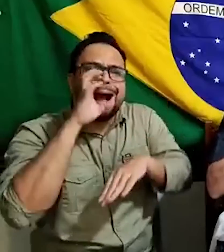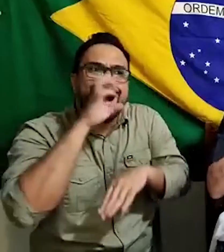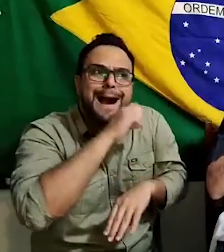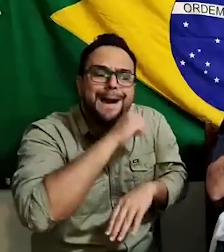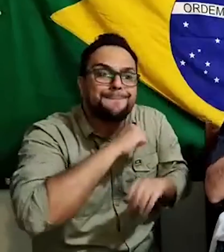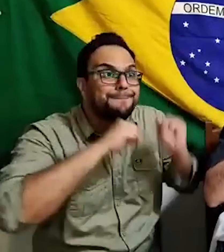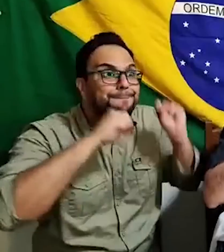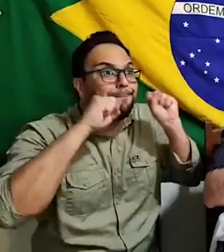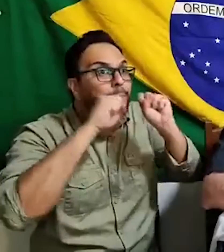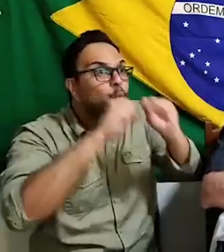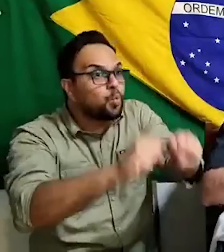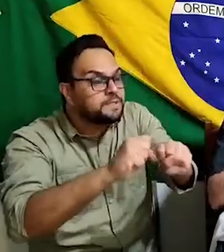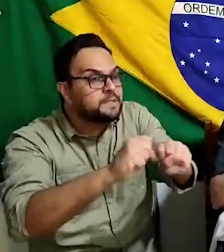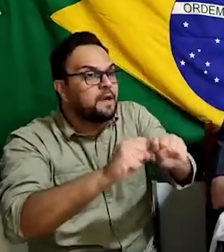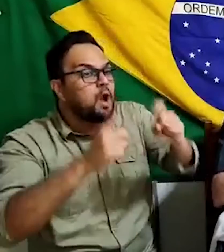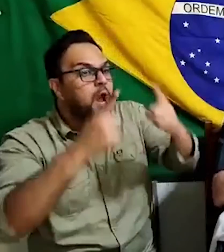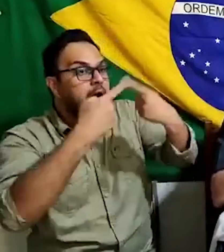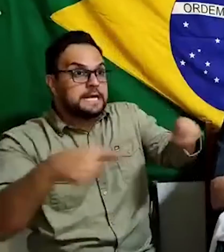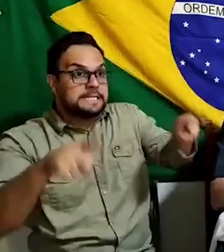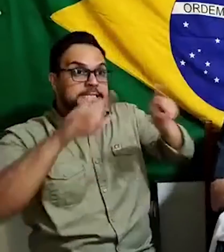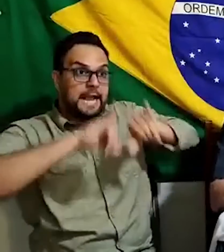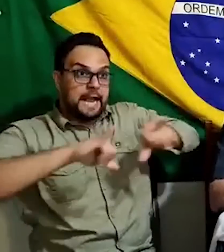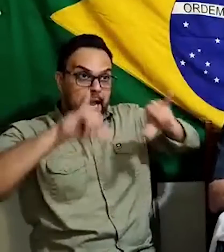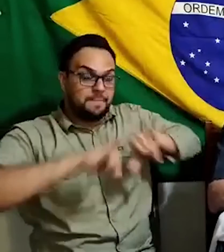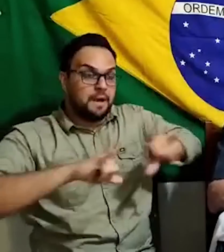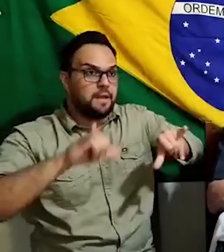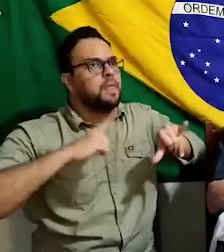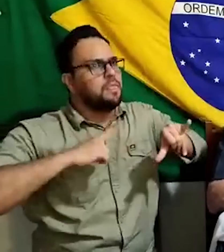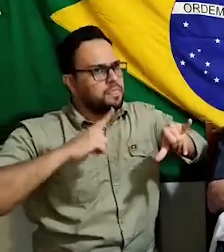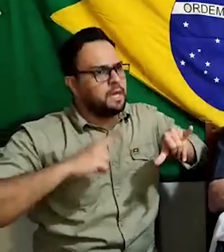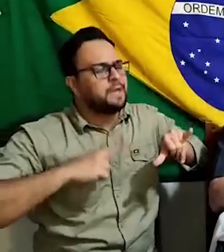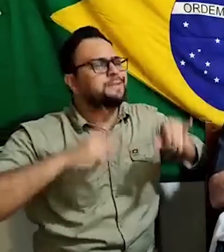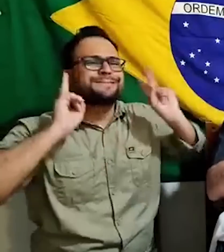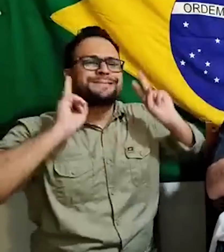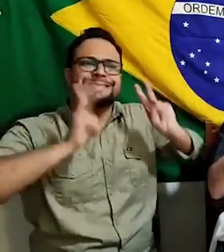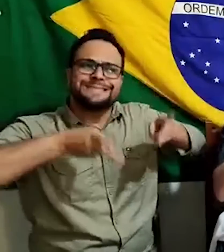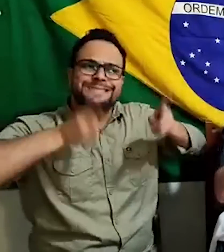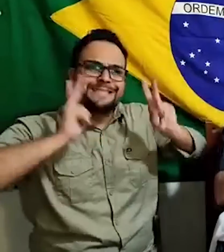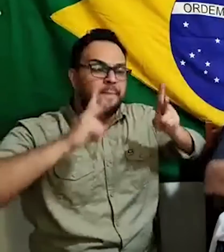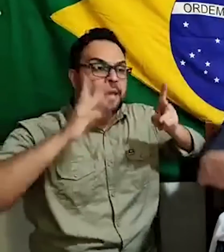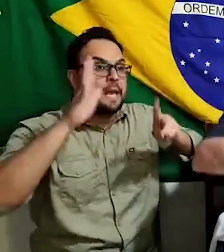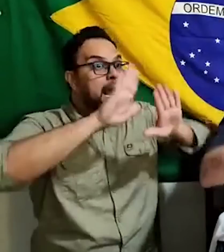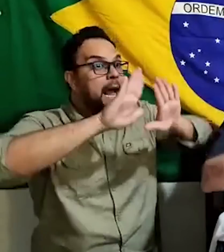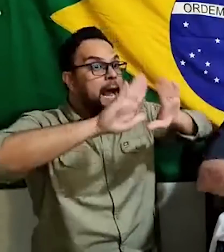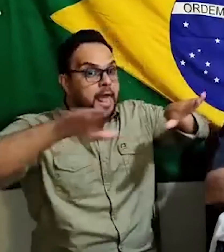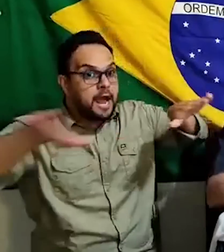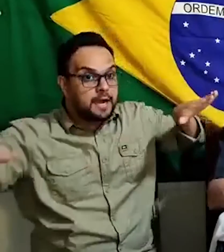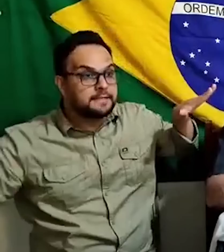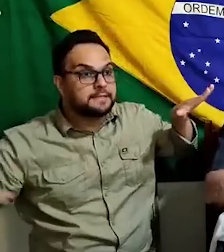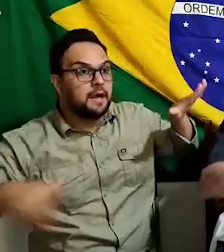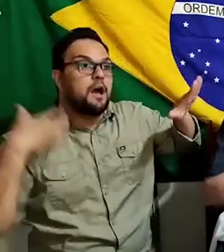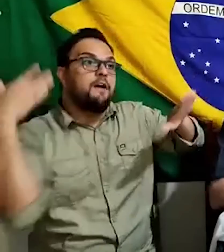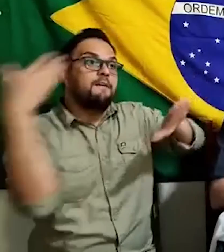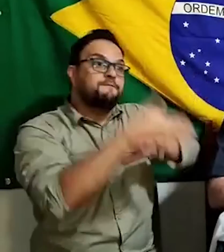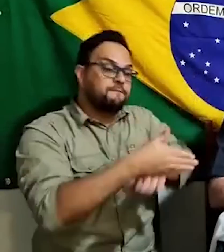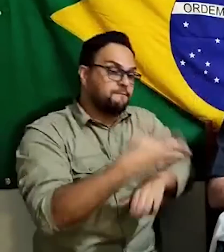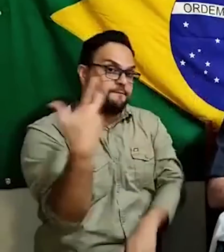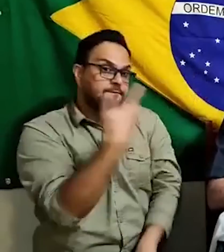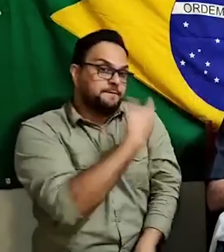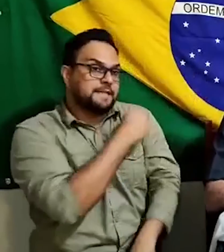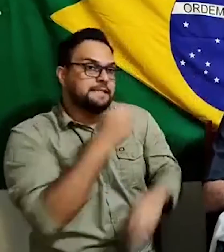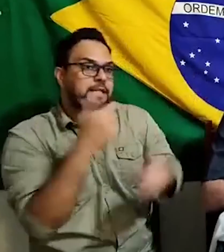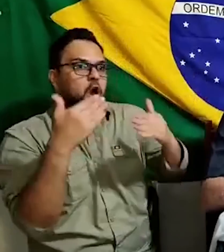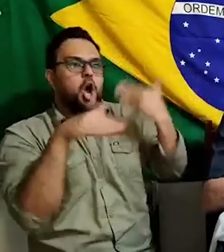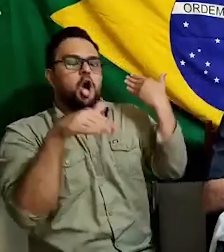possível, lançar essa campanha que existe periodicamente para que a garotada vá se vacinar contra a